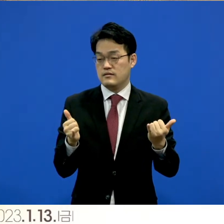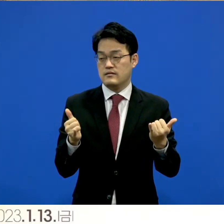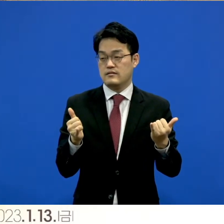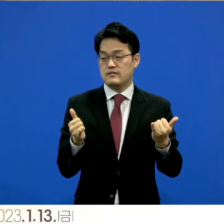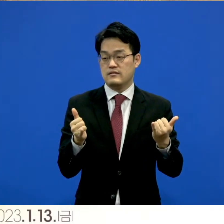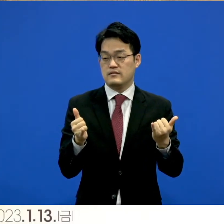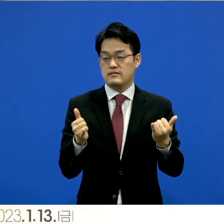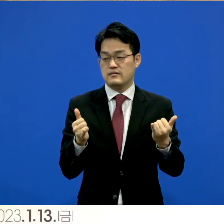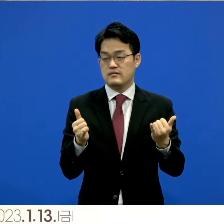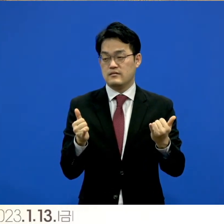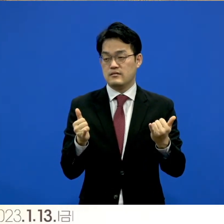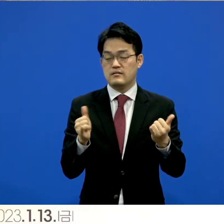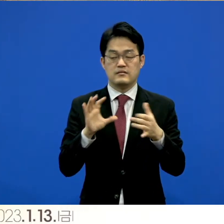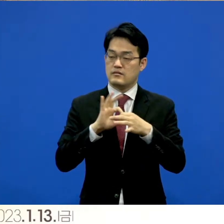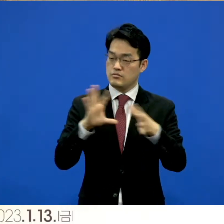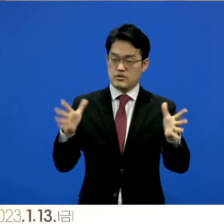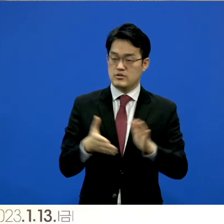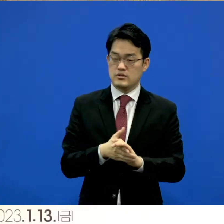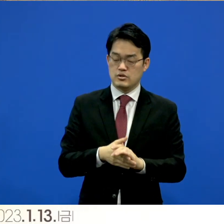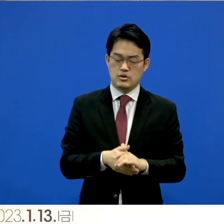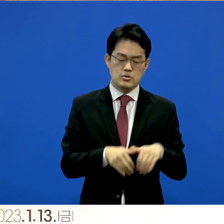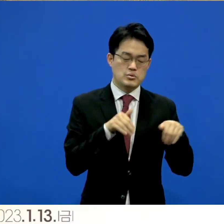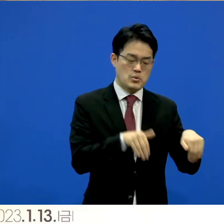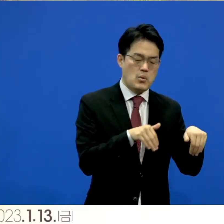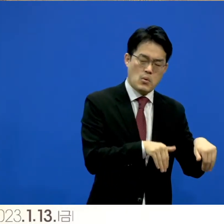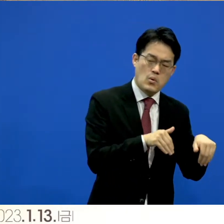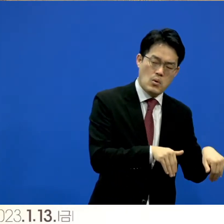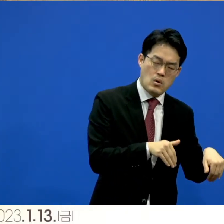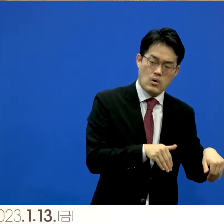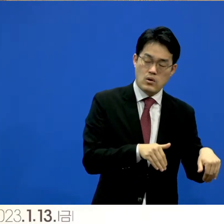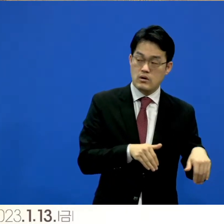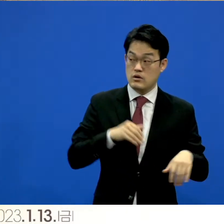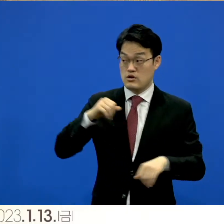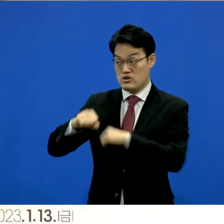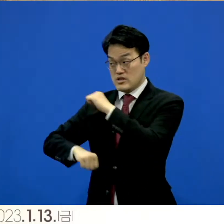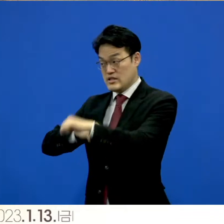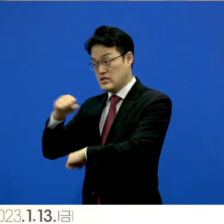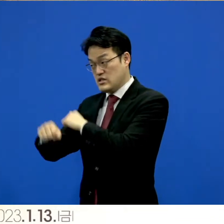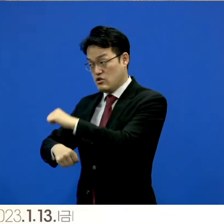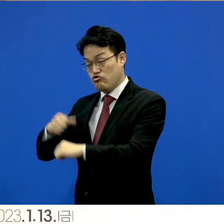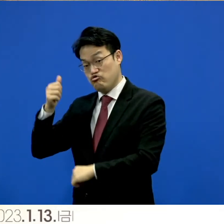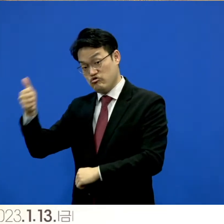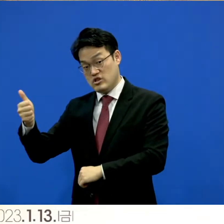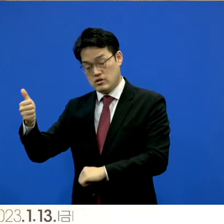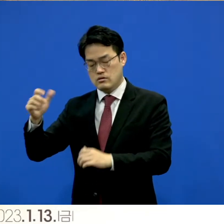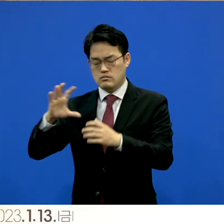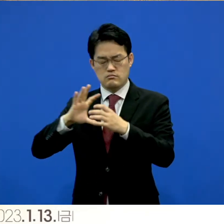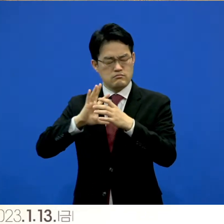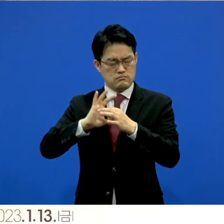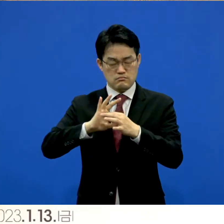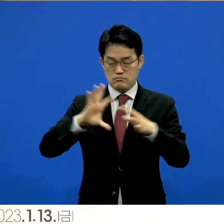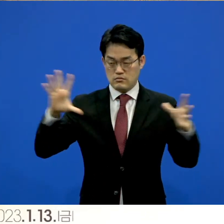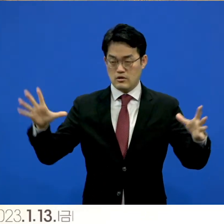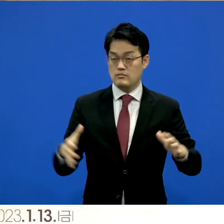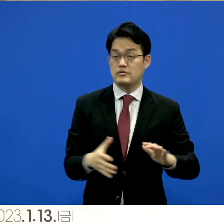강력했습니다. 종이나 자유인이나 이것도 엄청난 거래예요. 여기에 수없는 배제가